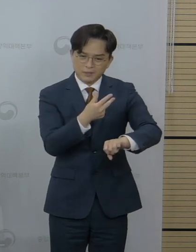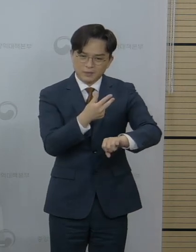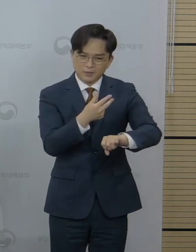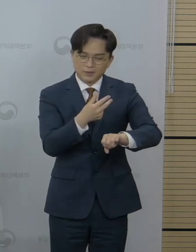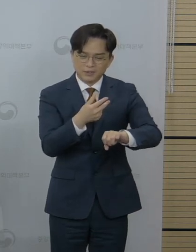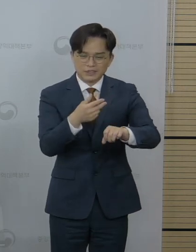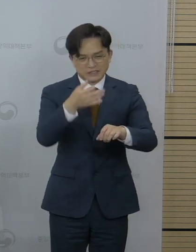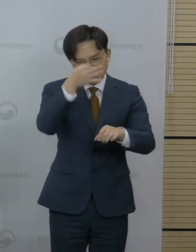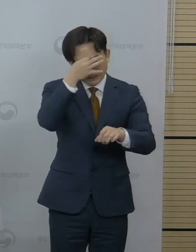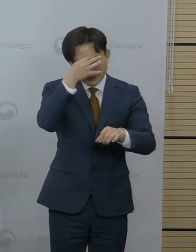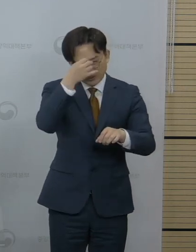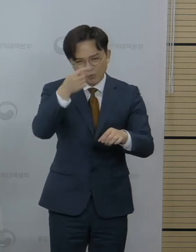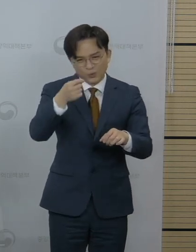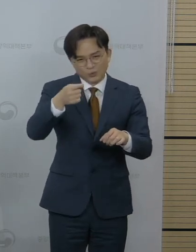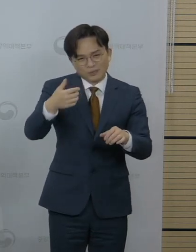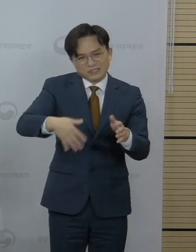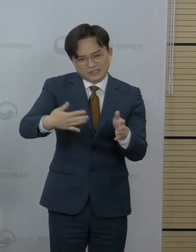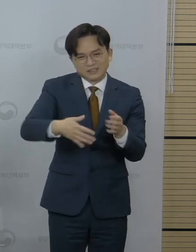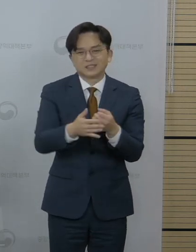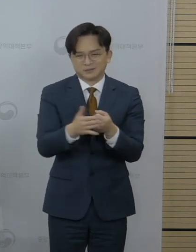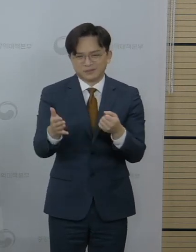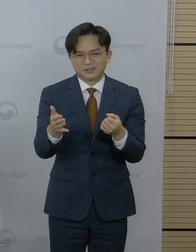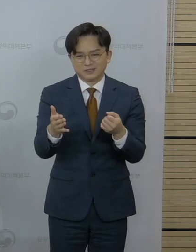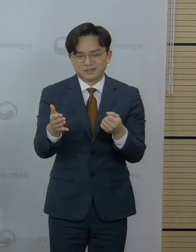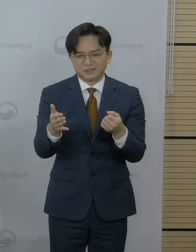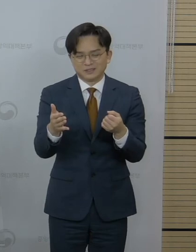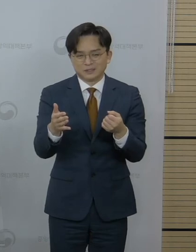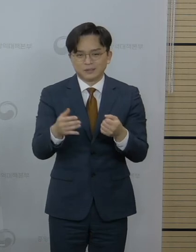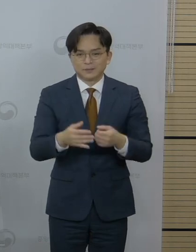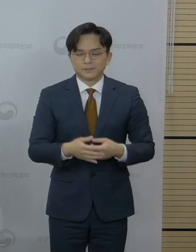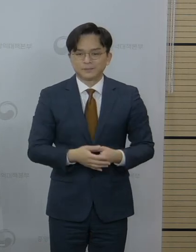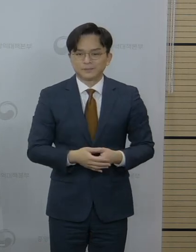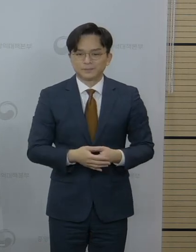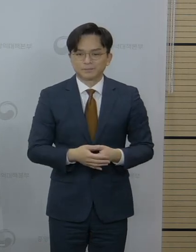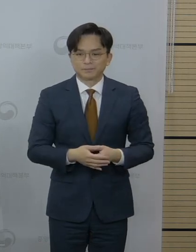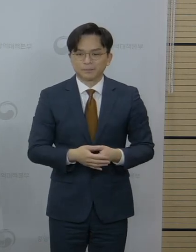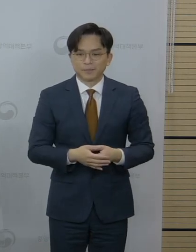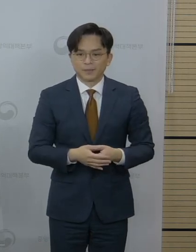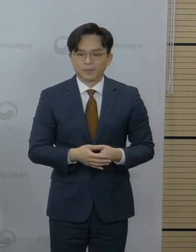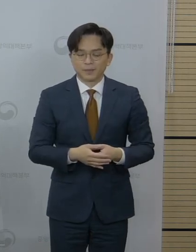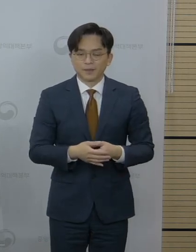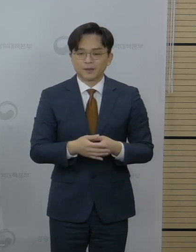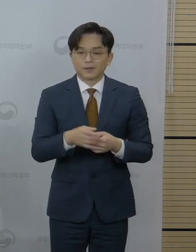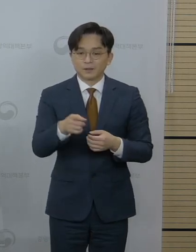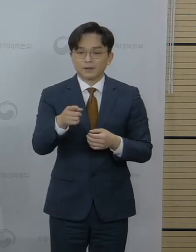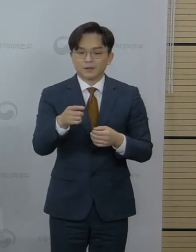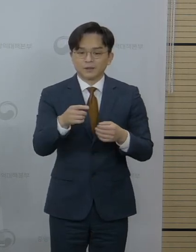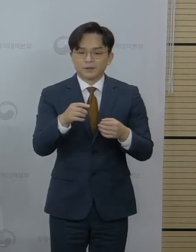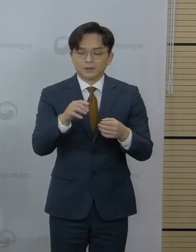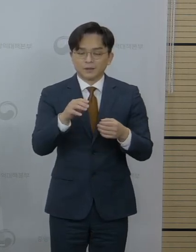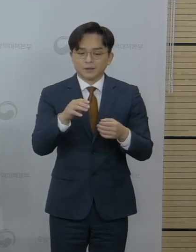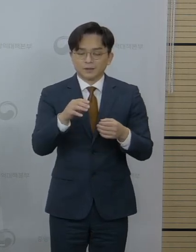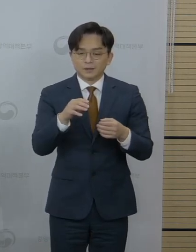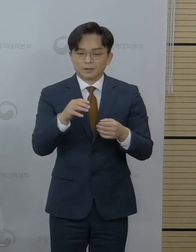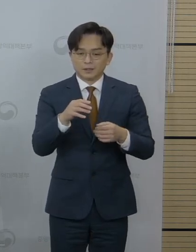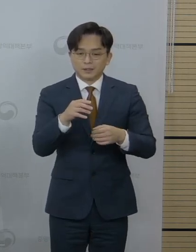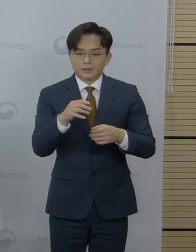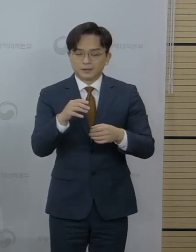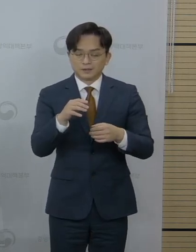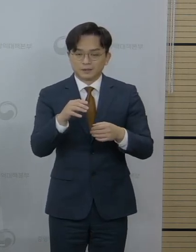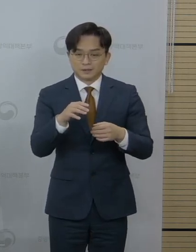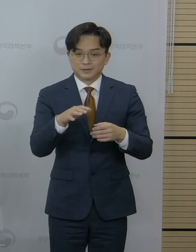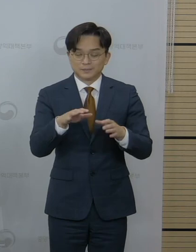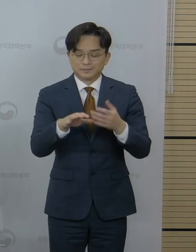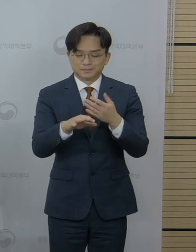보이고 있기 때문입니다. 따라서 이런 부분의 난관을 해결하기 위해서는 일단 코로나19를